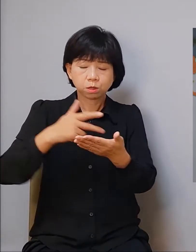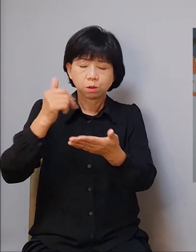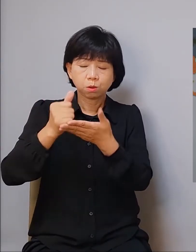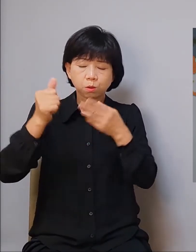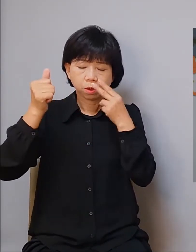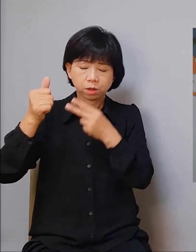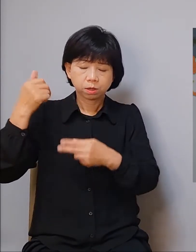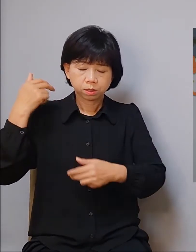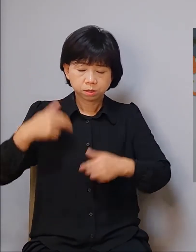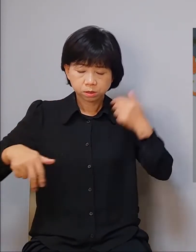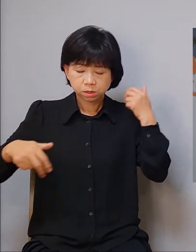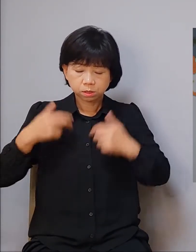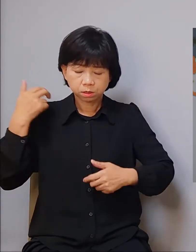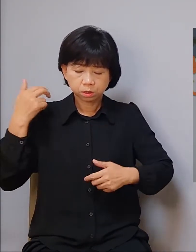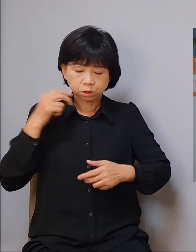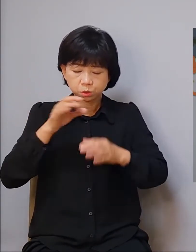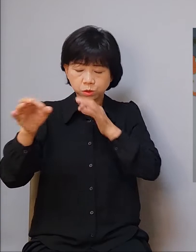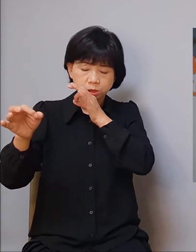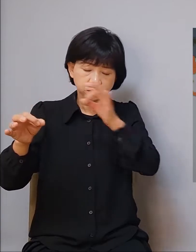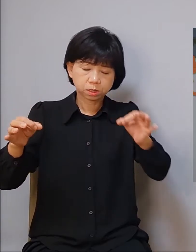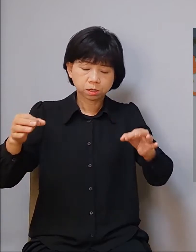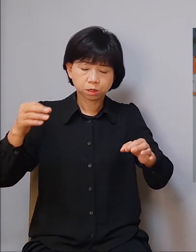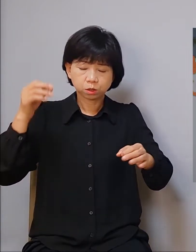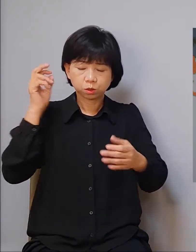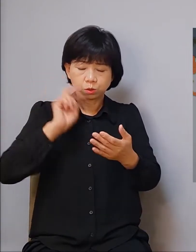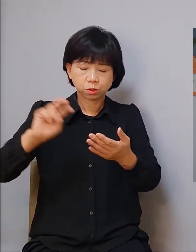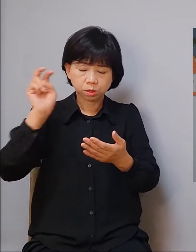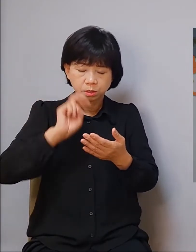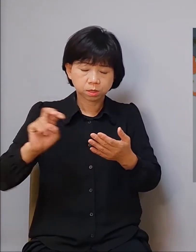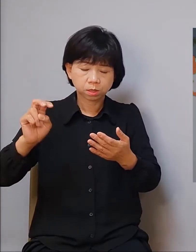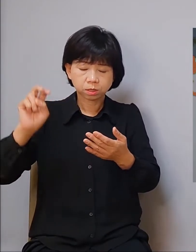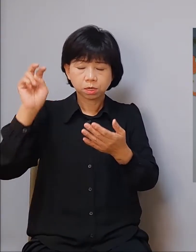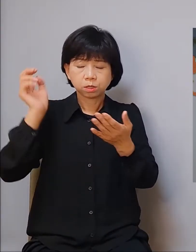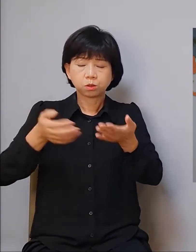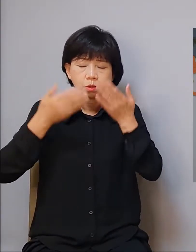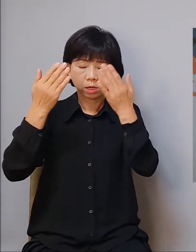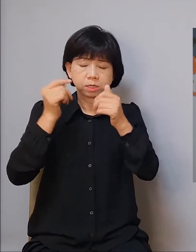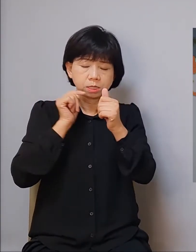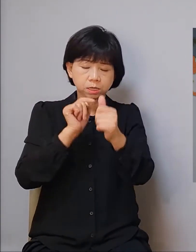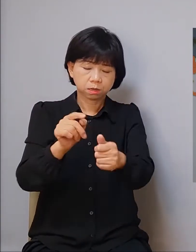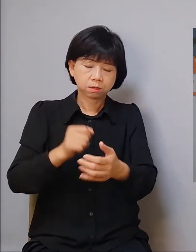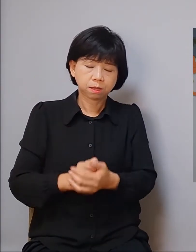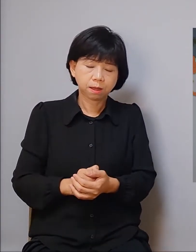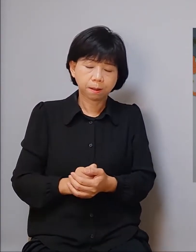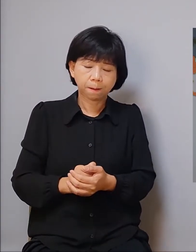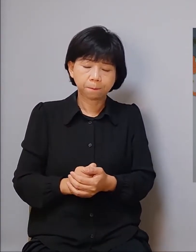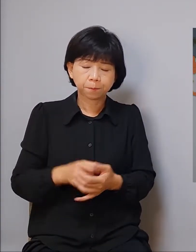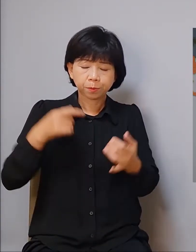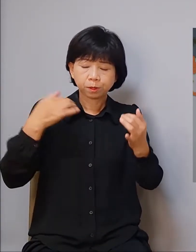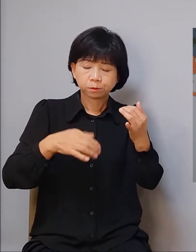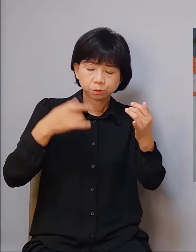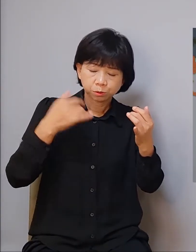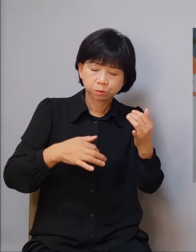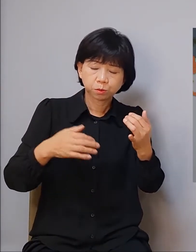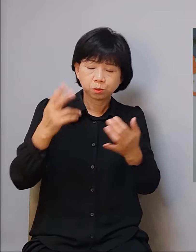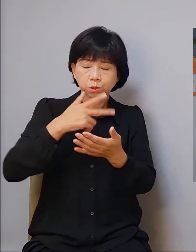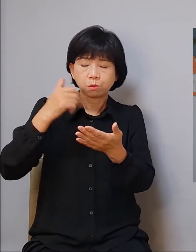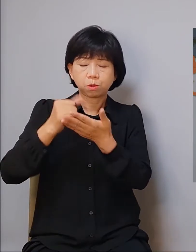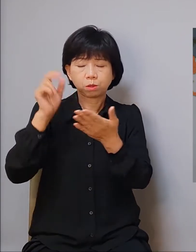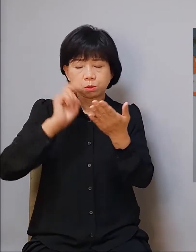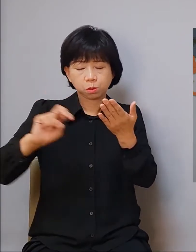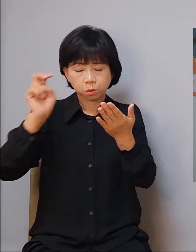즐거이 소리칠지어다. 소리내어 즐겁게 노래하며 찬송할지어다. 수금으로 여호와를